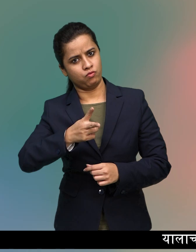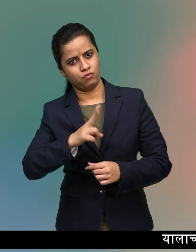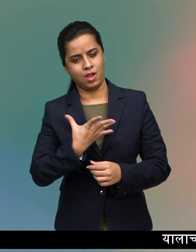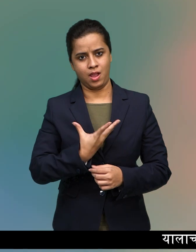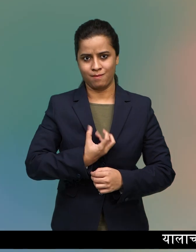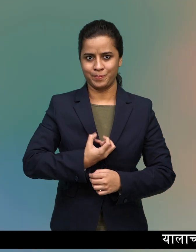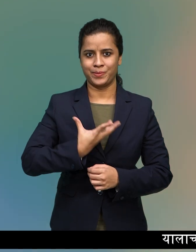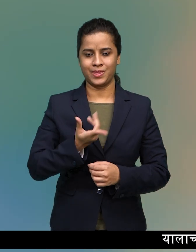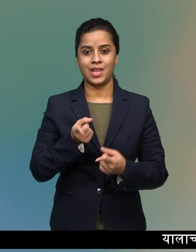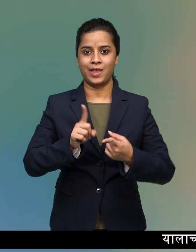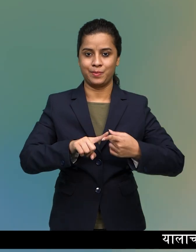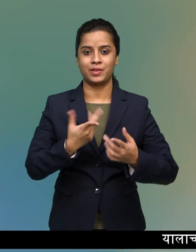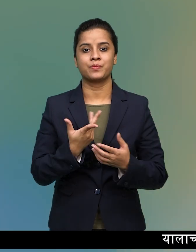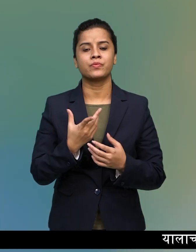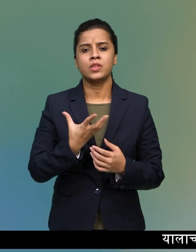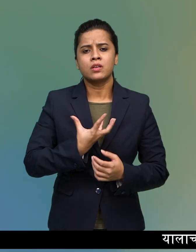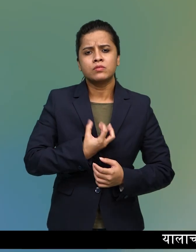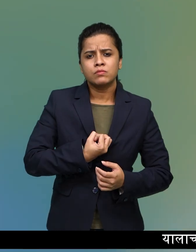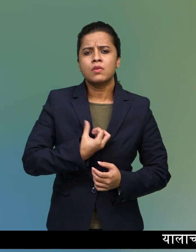यालाच हृदयाचे ठोके म्हणतात.